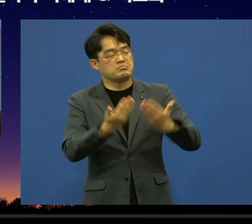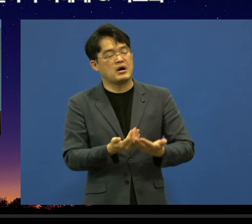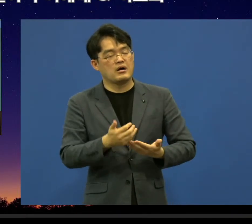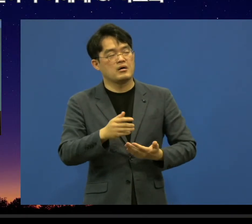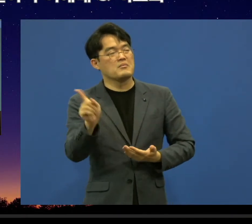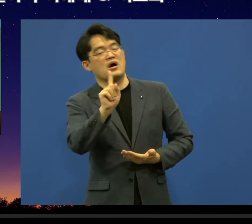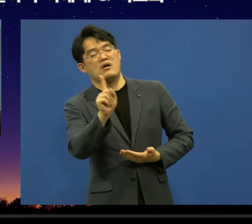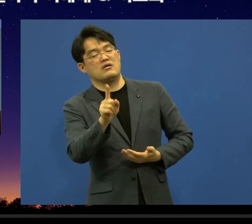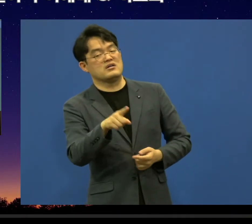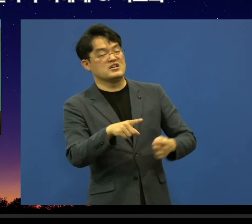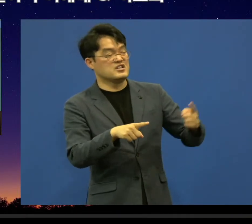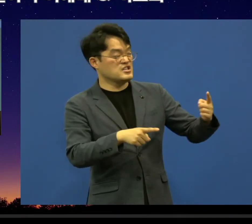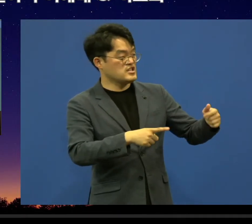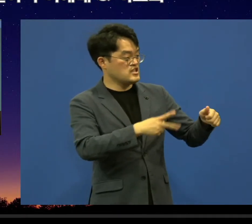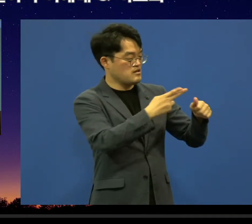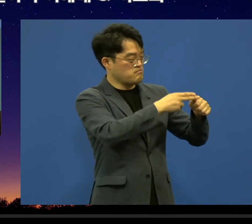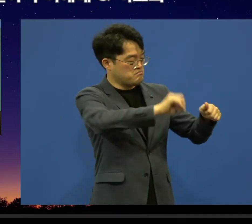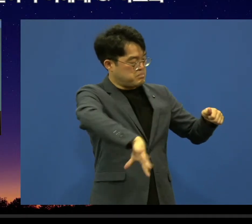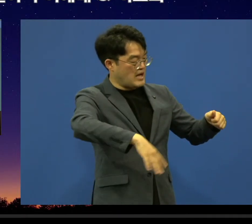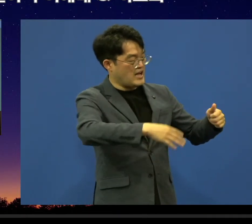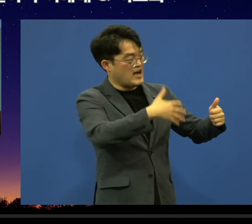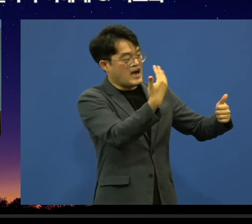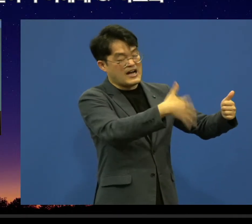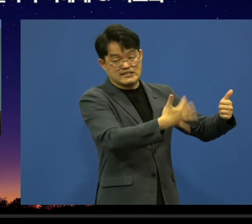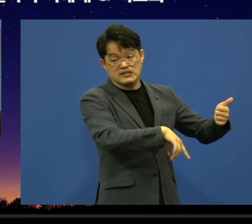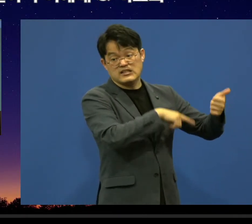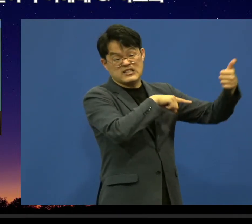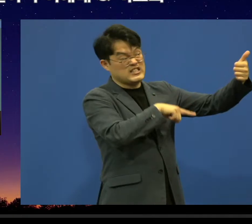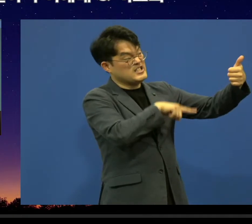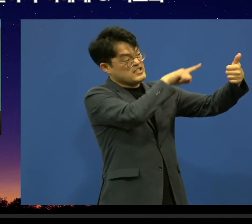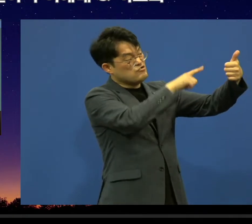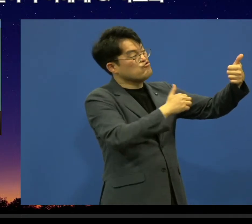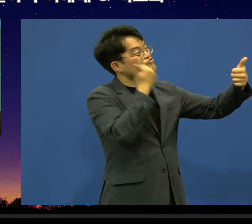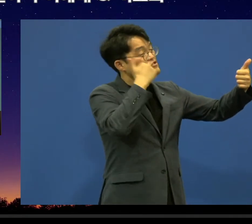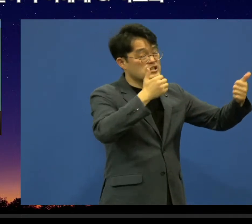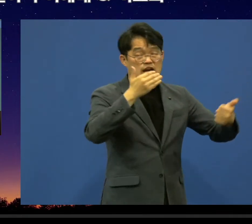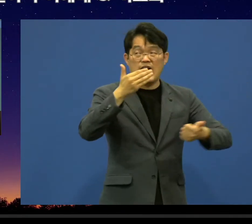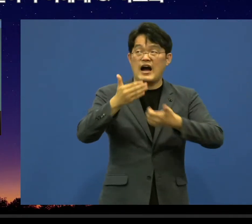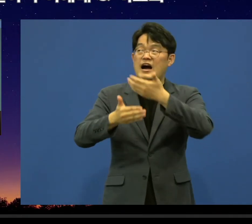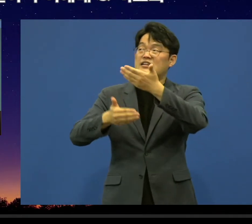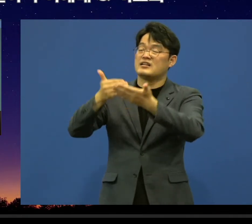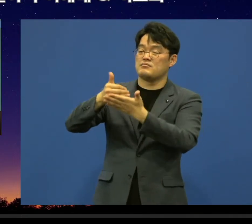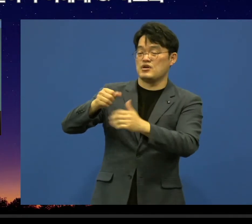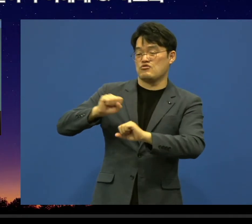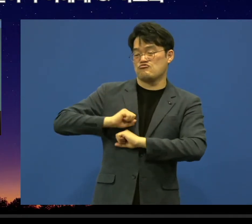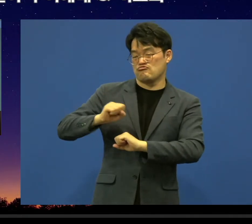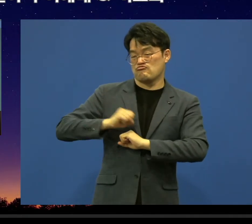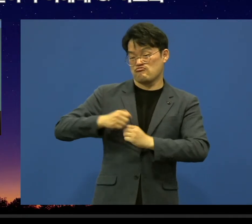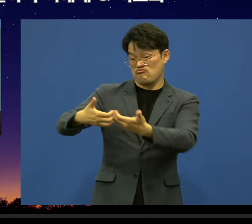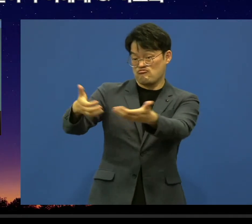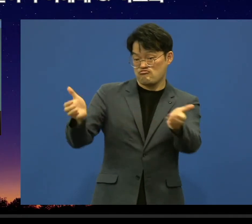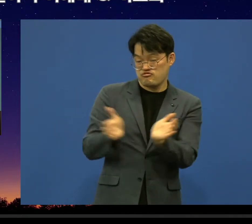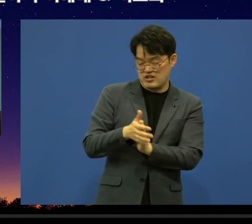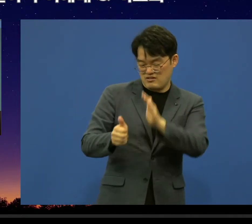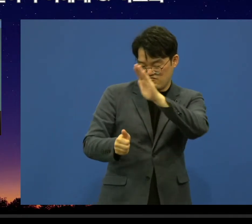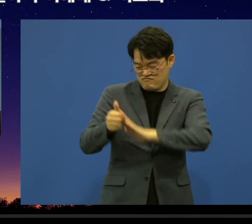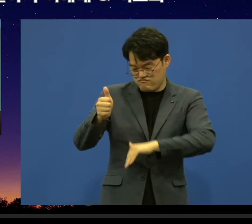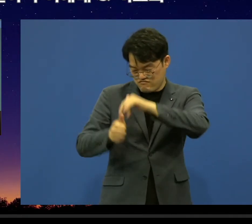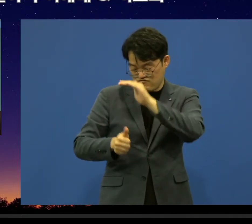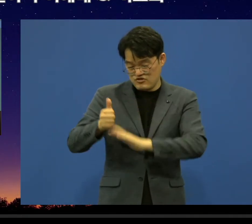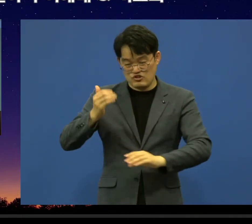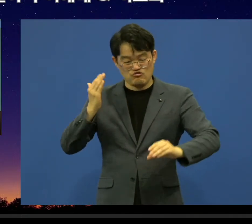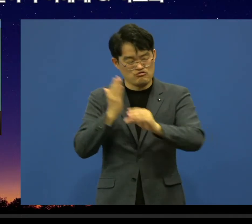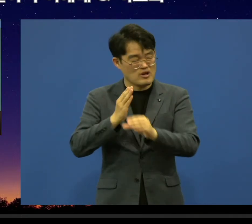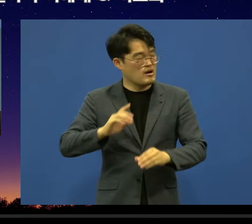사람이 누구이기에 살아계신 하나님의 군대를 모욕하겠느냐? 자, 여러분 이 다윗의 분노가